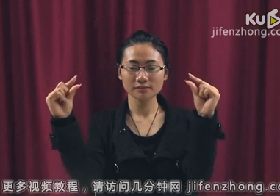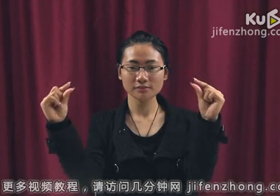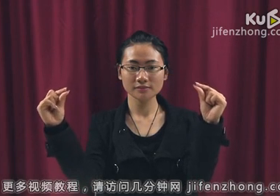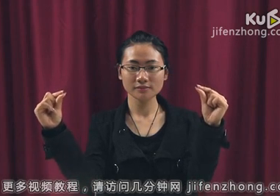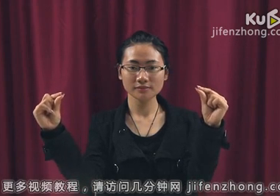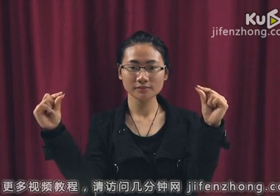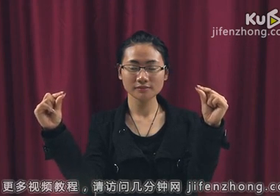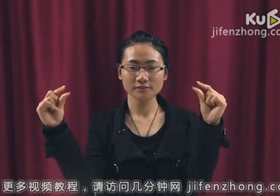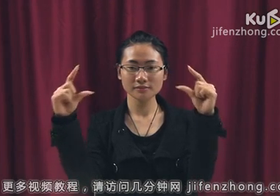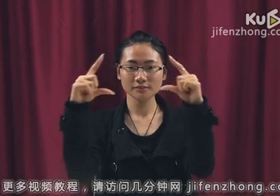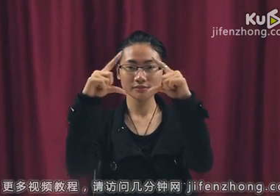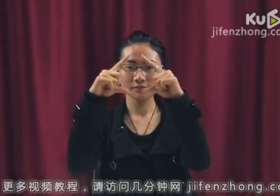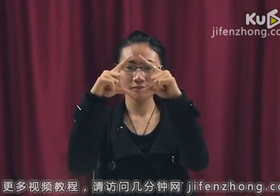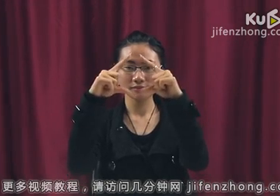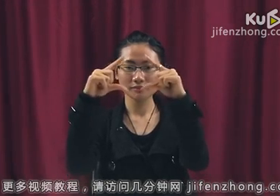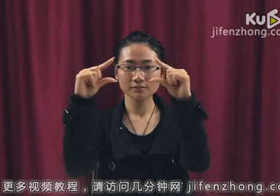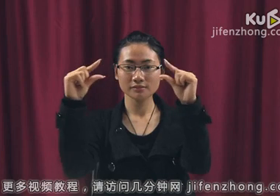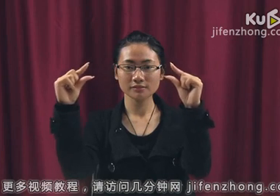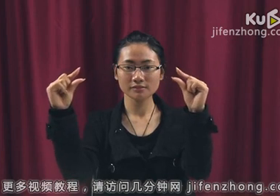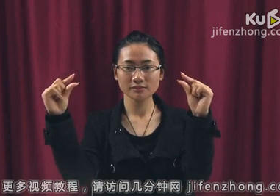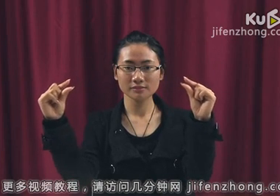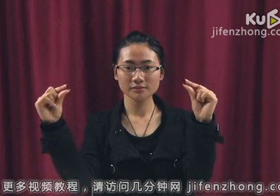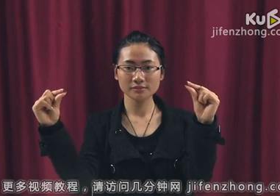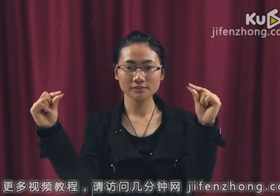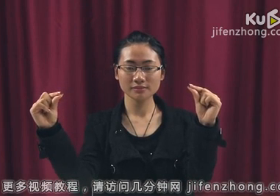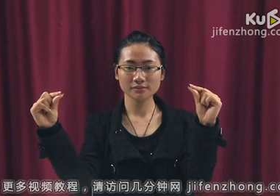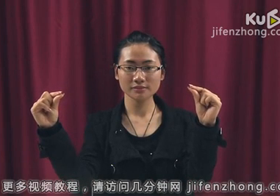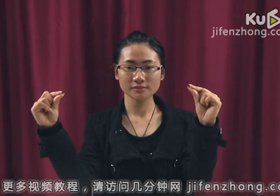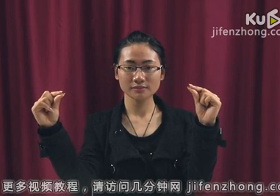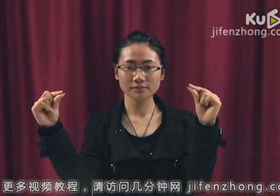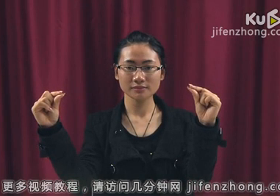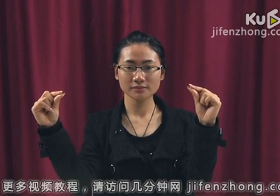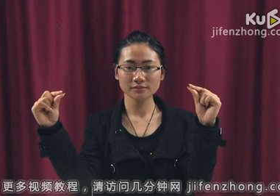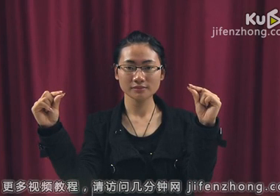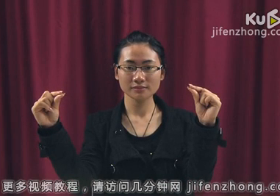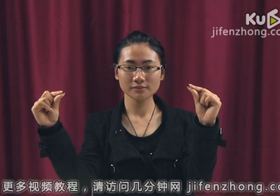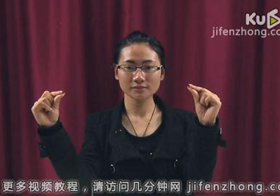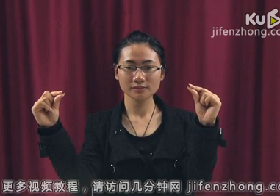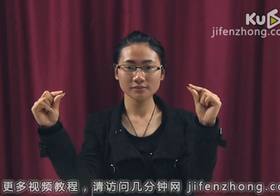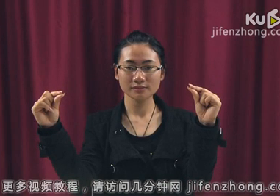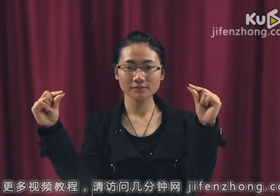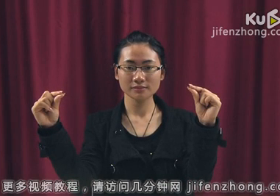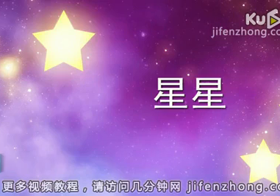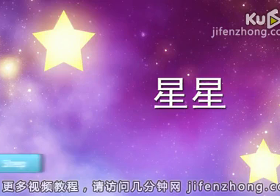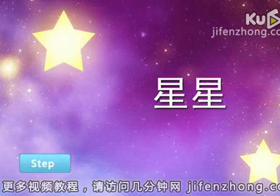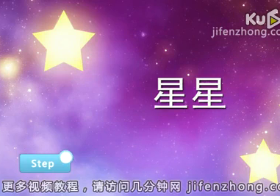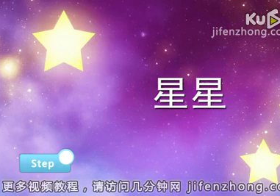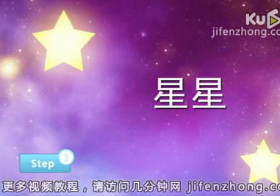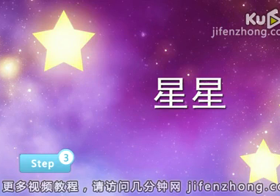形分开，向左右下移，同时拇食指间距渐小，如半弦新月状。第三步，